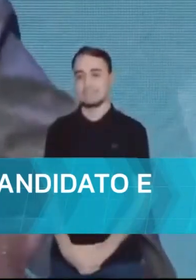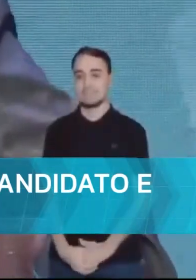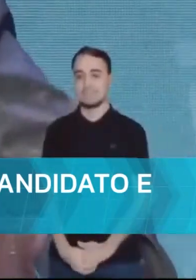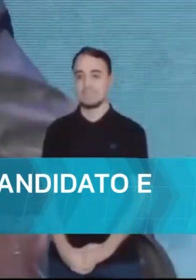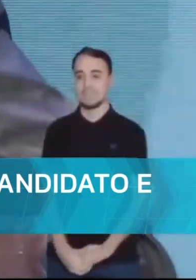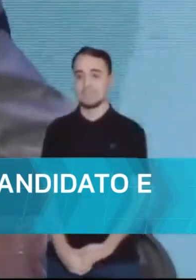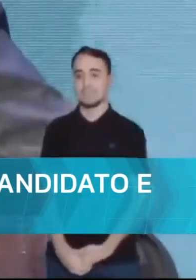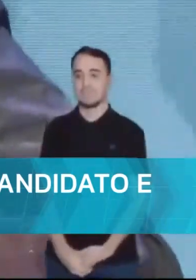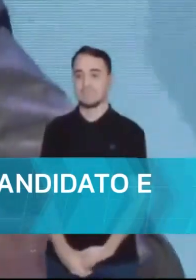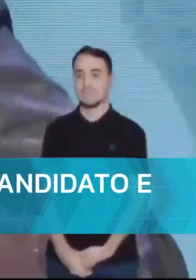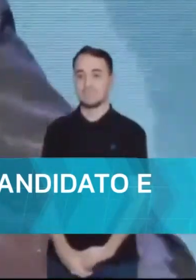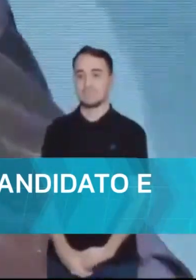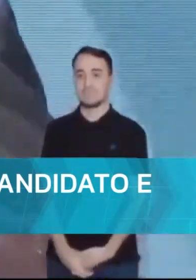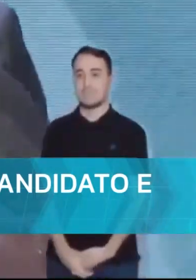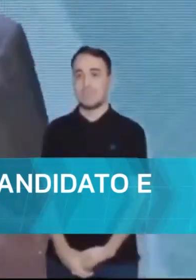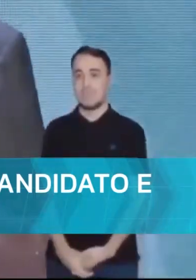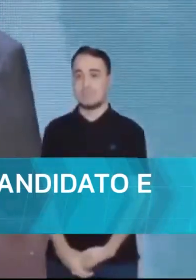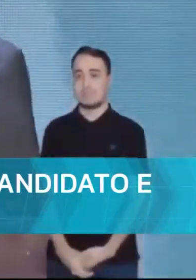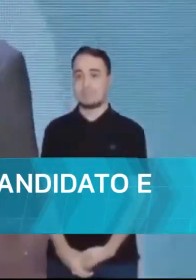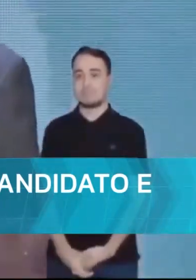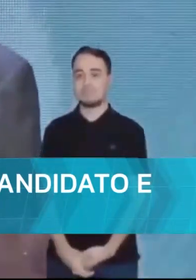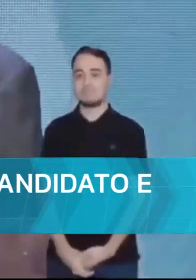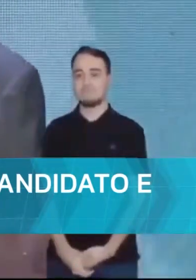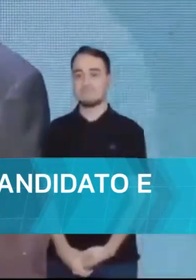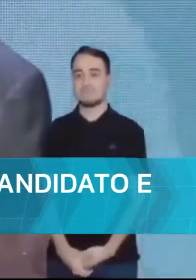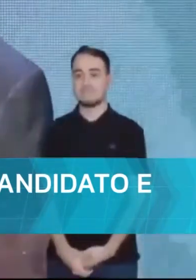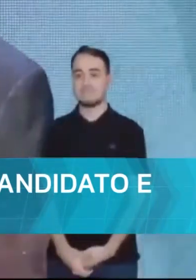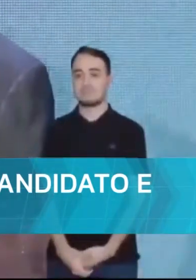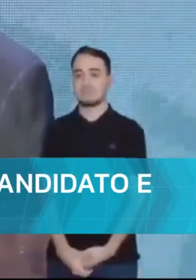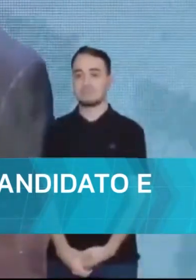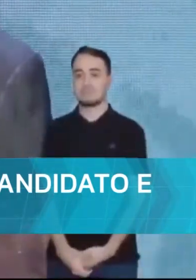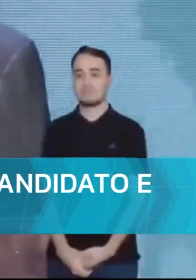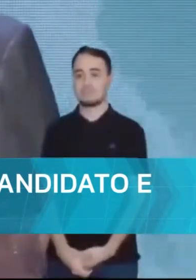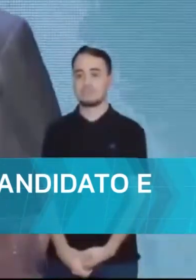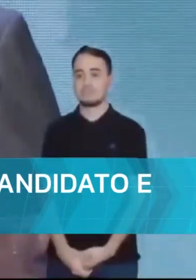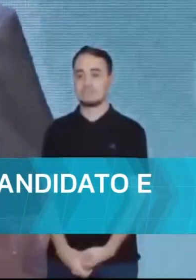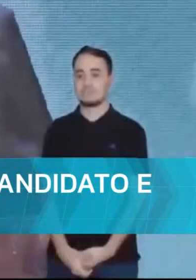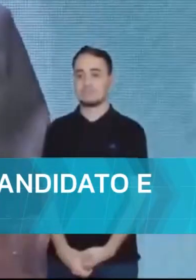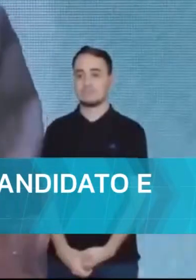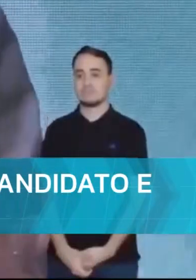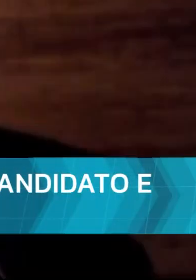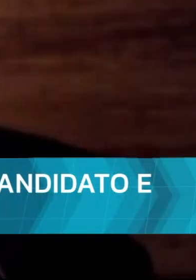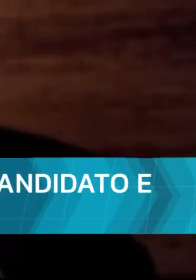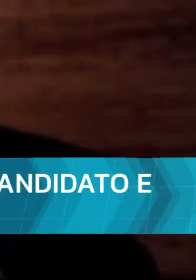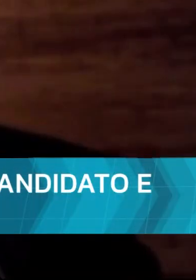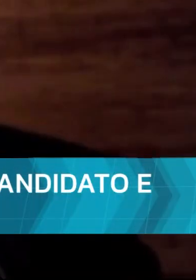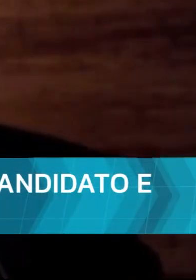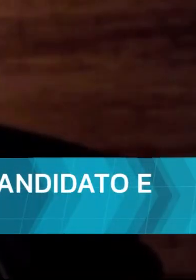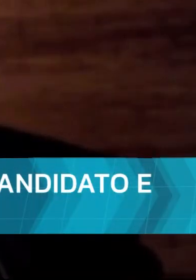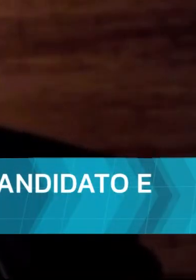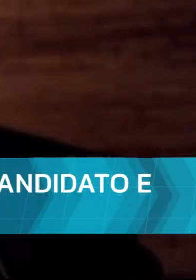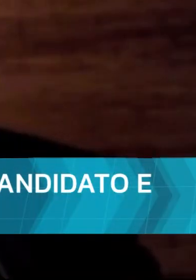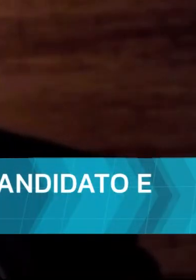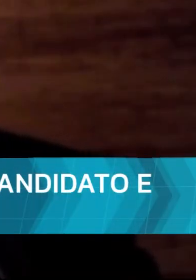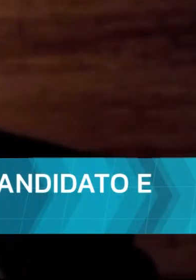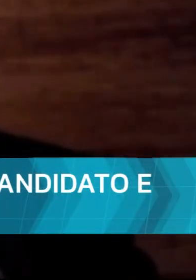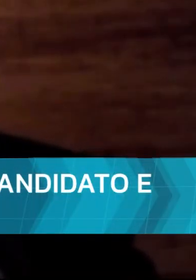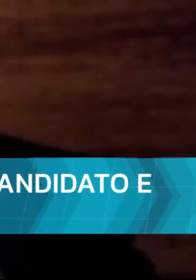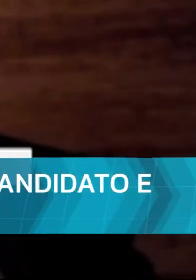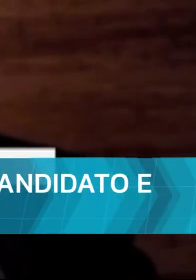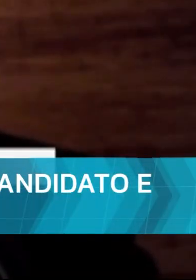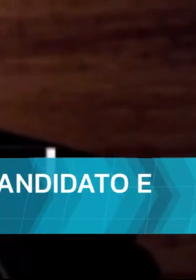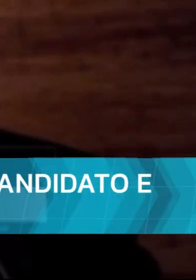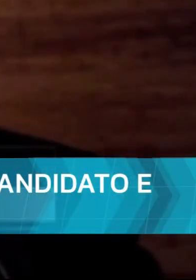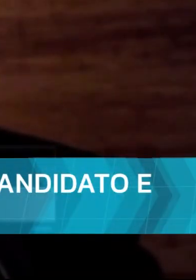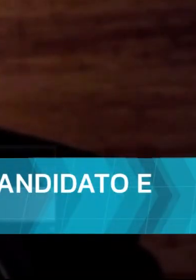diante da possibilidade de avanço do presidente Jair Bolsonaro em pesquisas de intenção de voto. Nesta terça-feira, completa